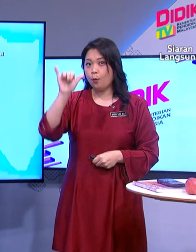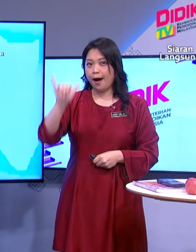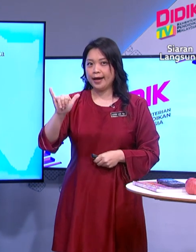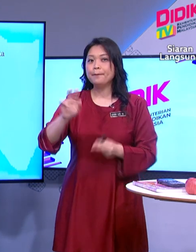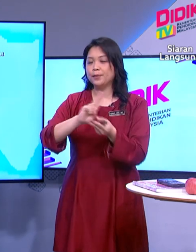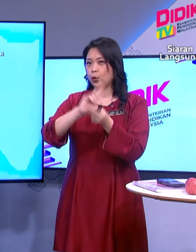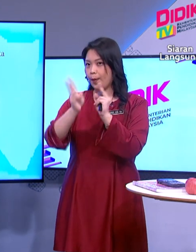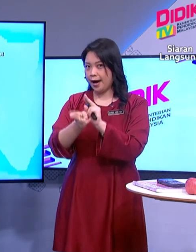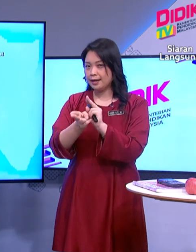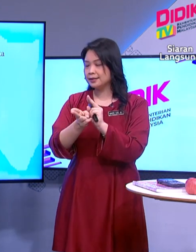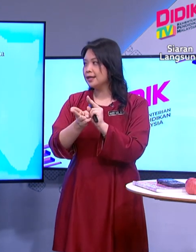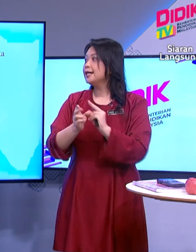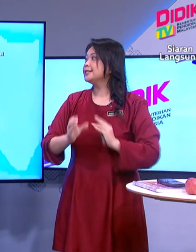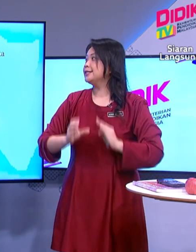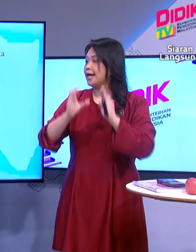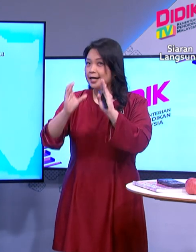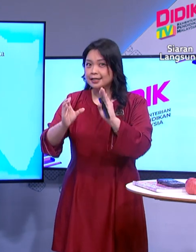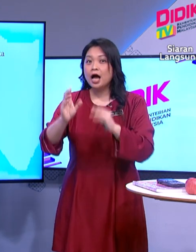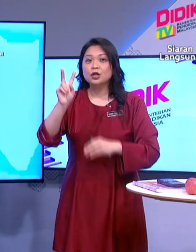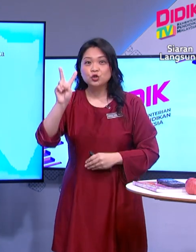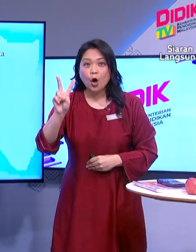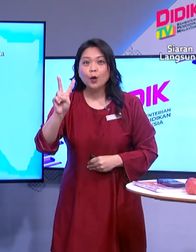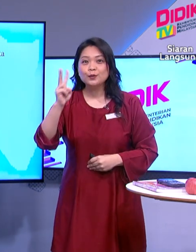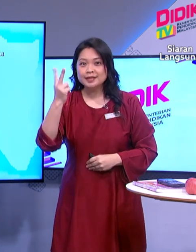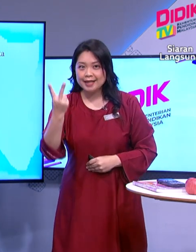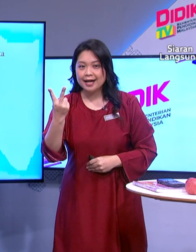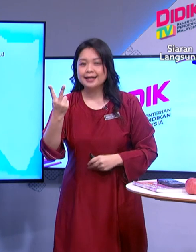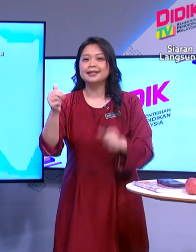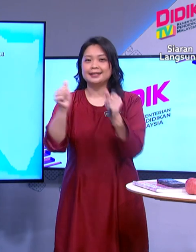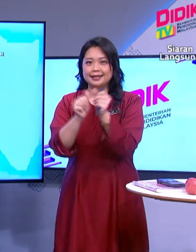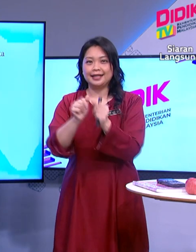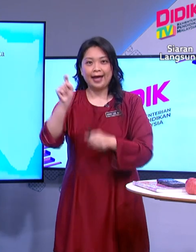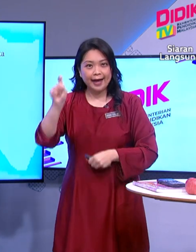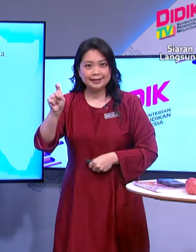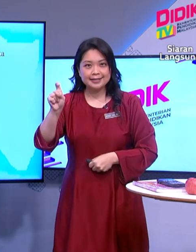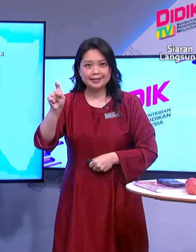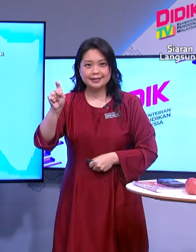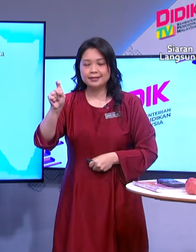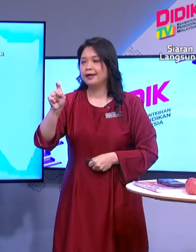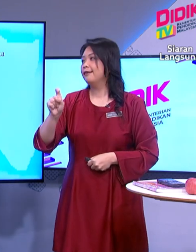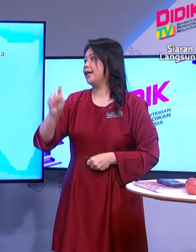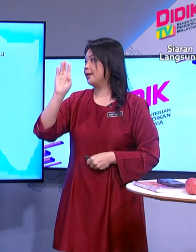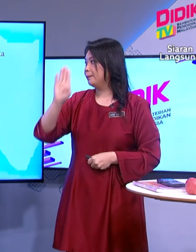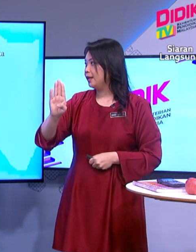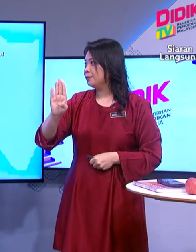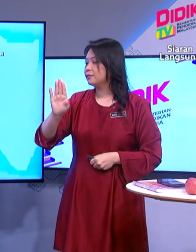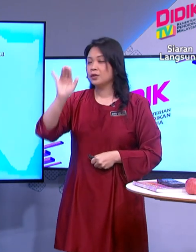ew2 ubah secara songsang ternyata X kek by